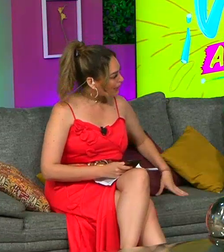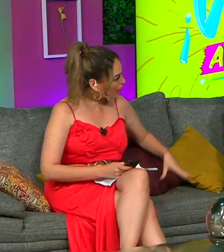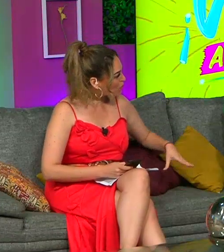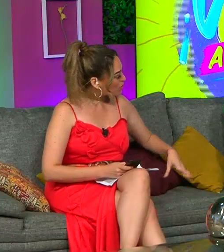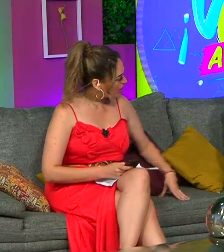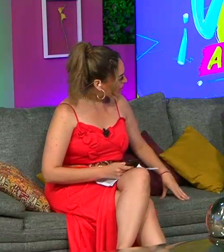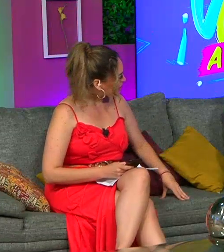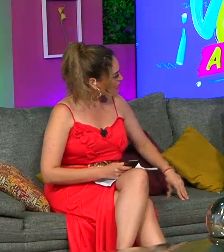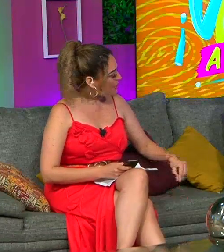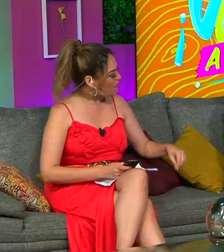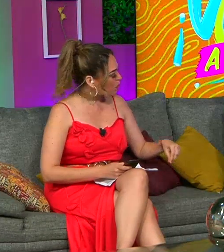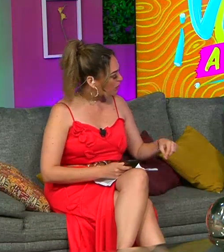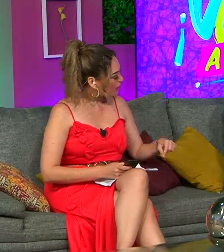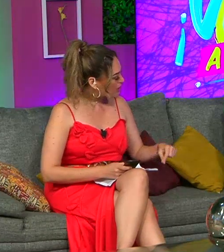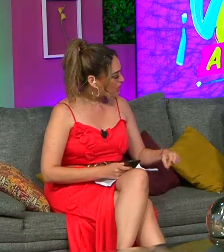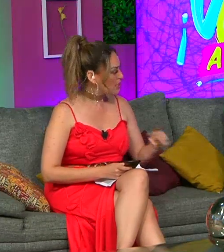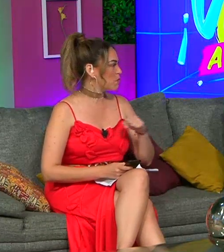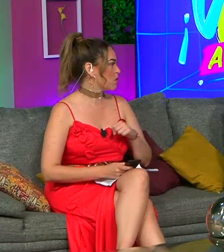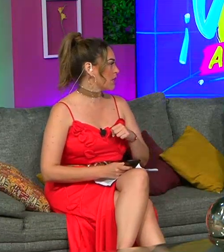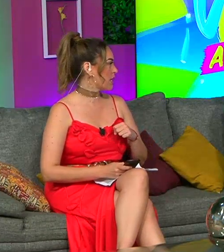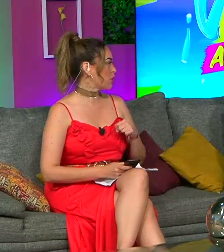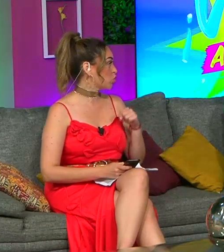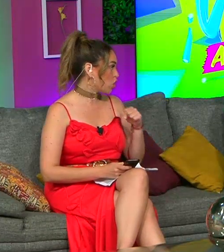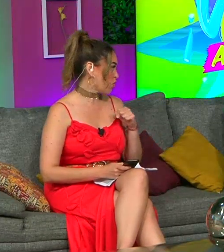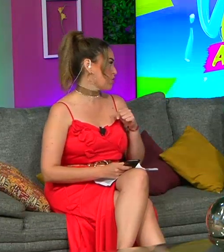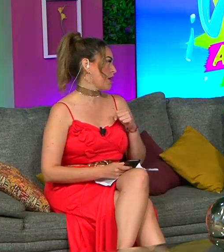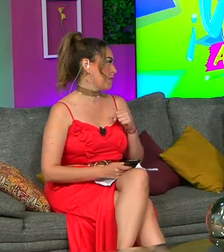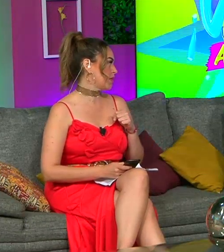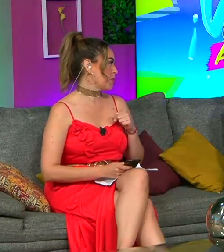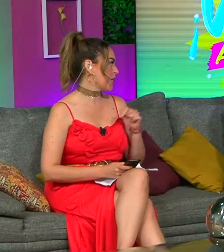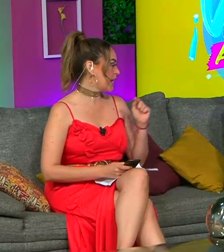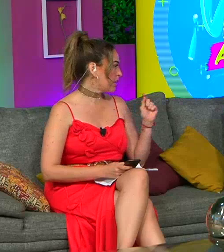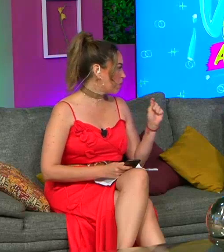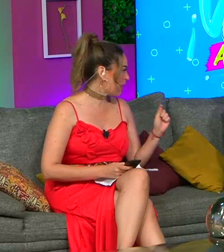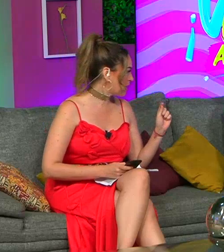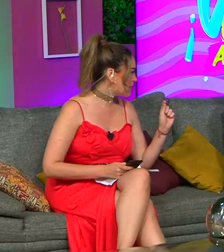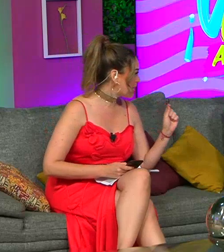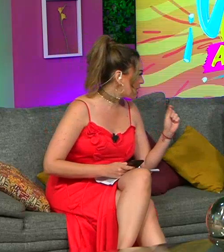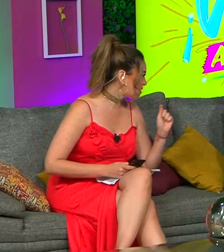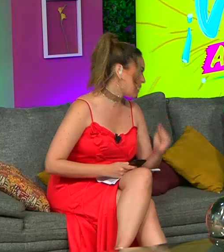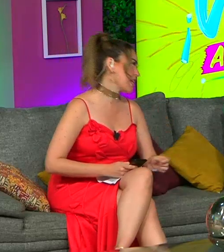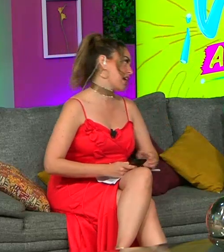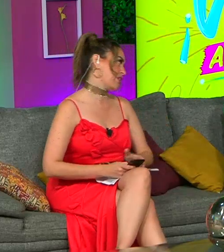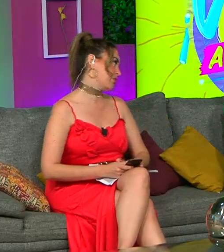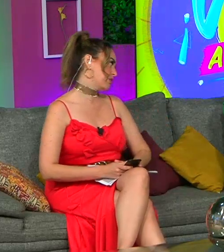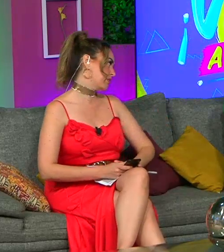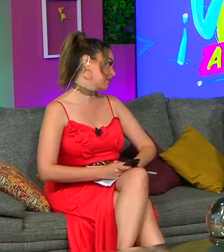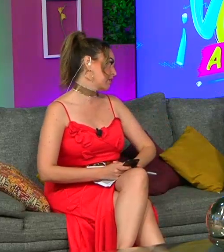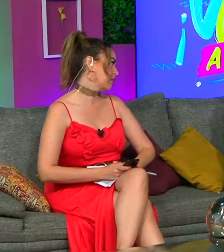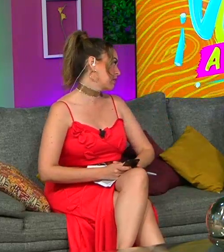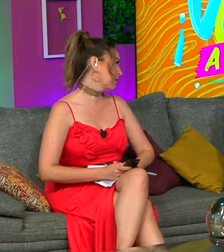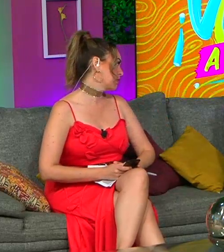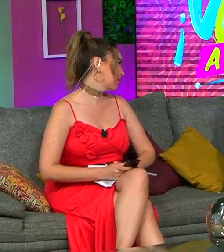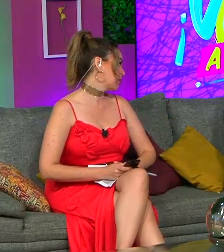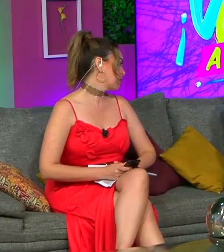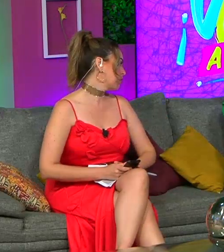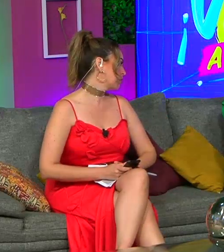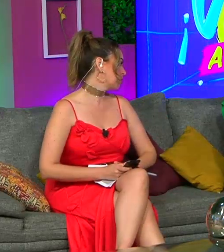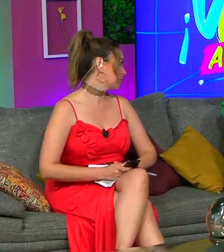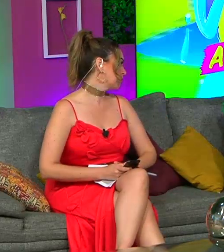qué consideras que es importantísimo que todos aprendamos el lenguaje de señas mexicano? Bueno, fíjense, déjenme decirles que el